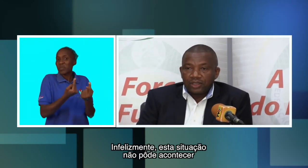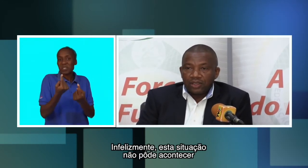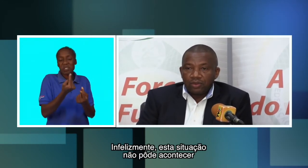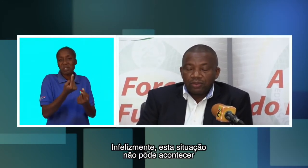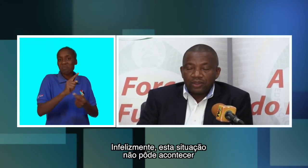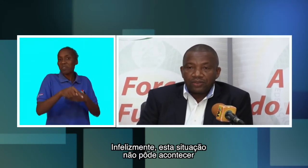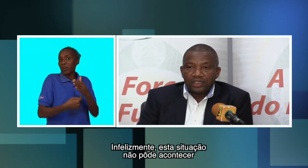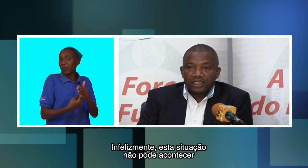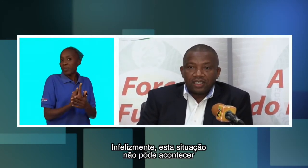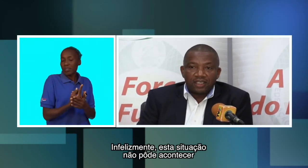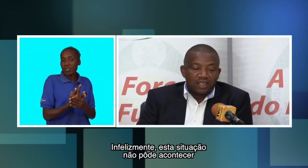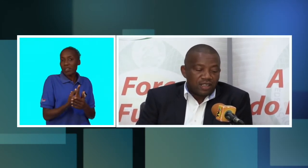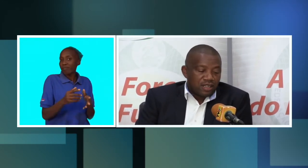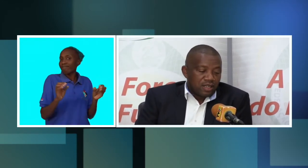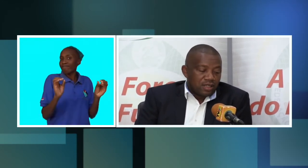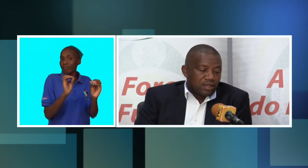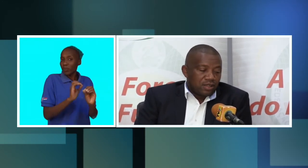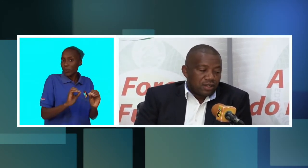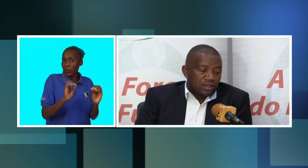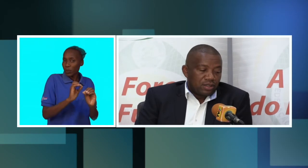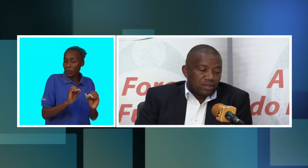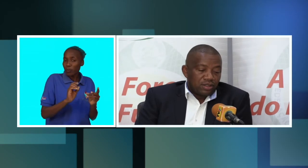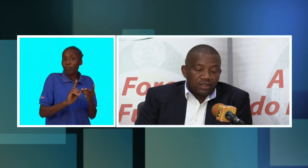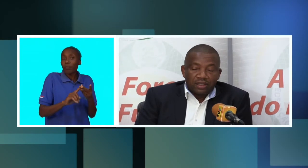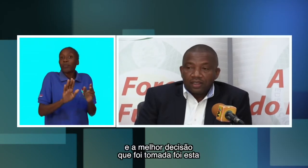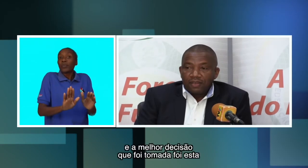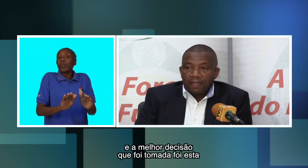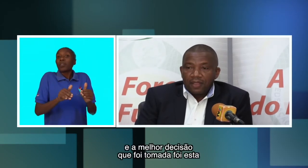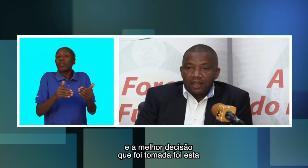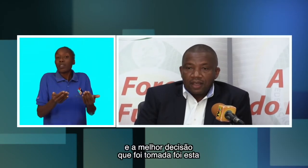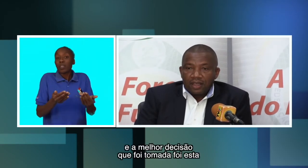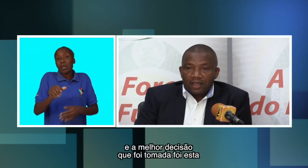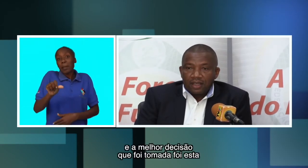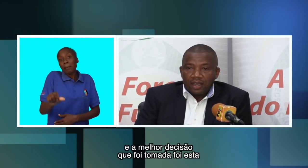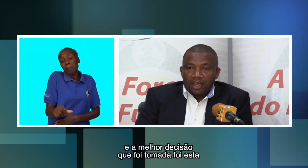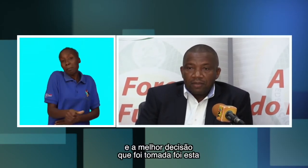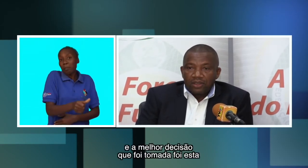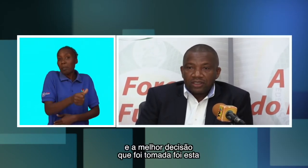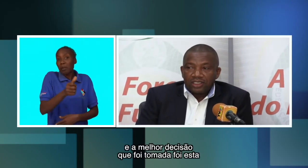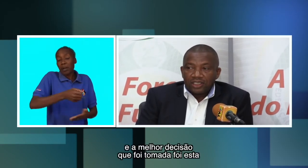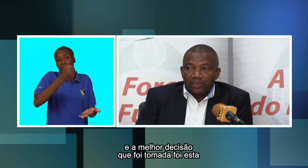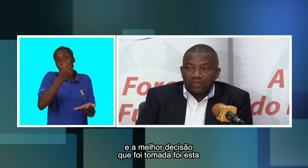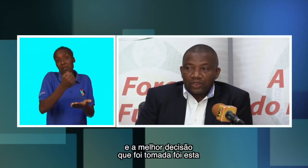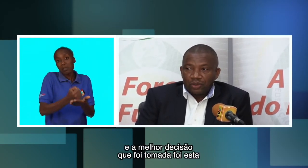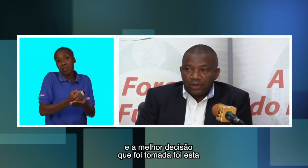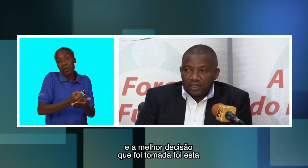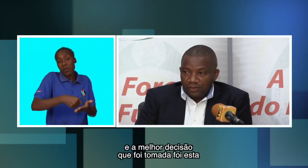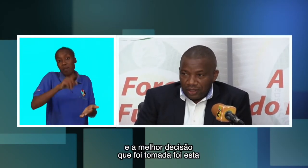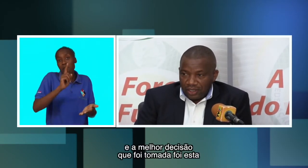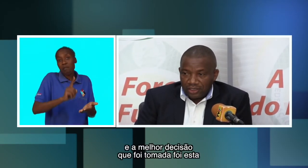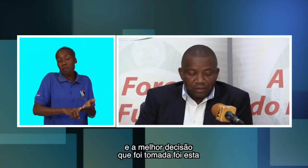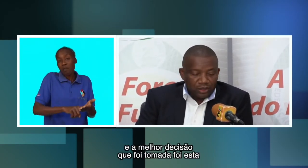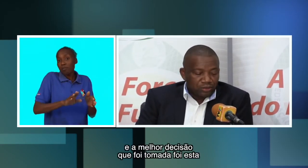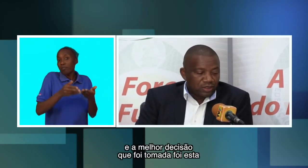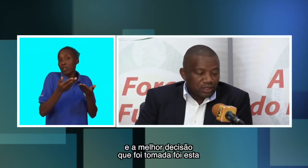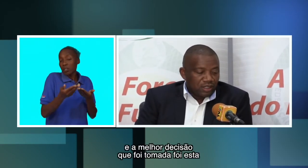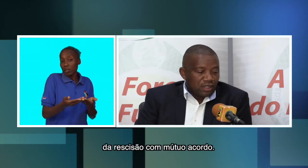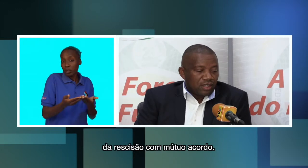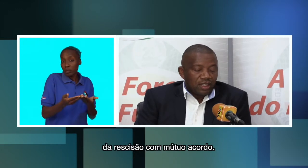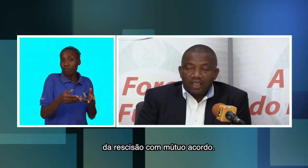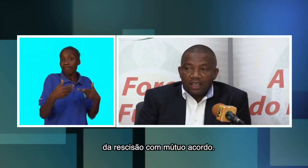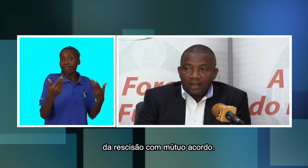esta situação não pôde acontecer e a melhor decisão que foi tomada foi esta mesmo,